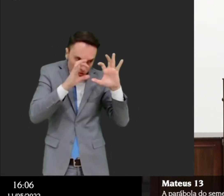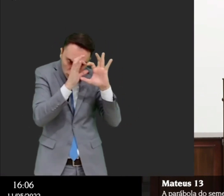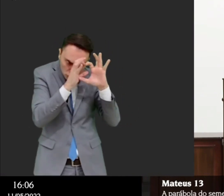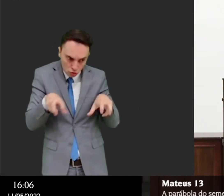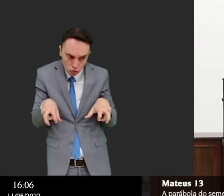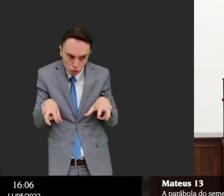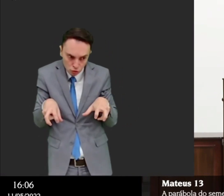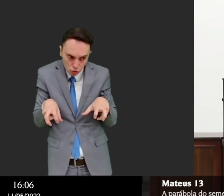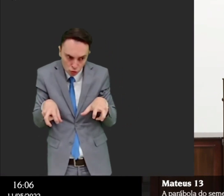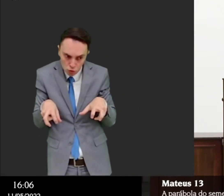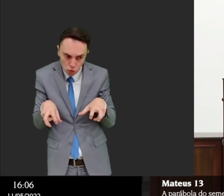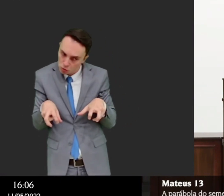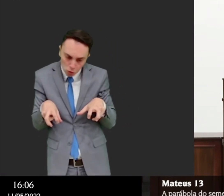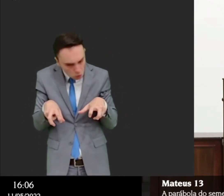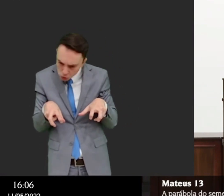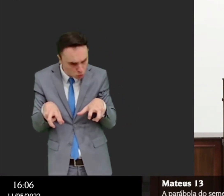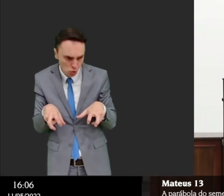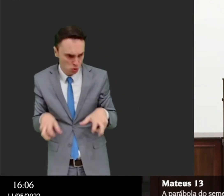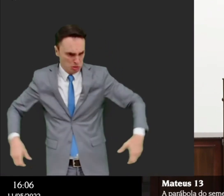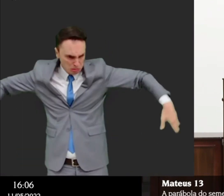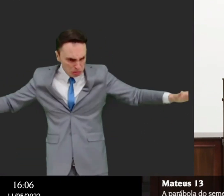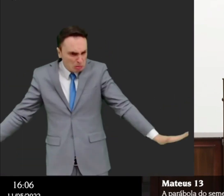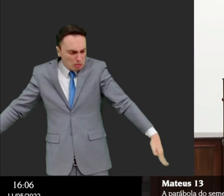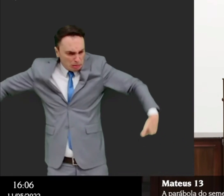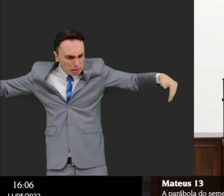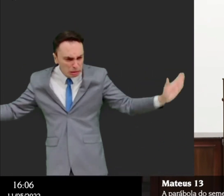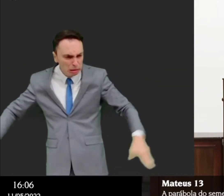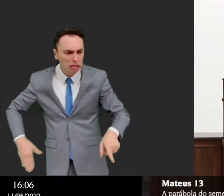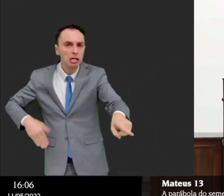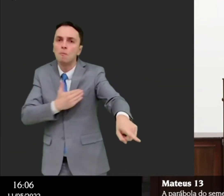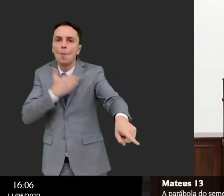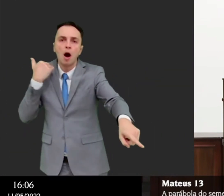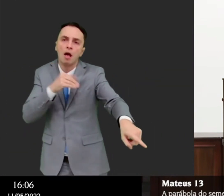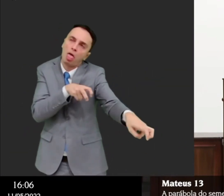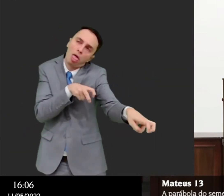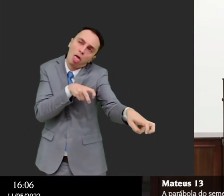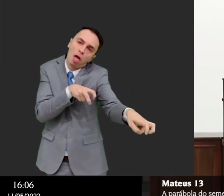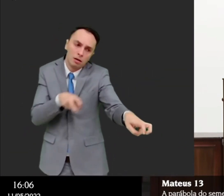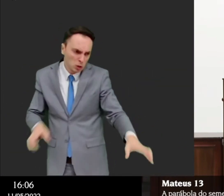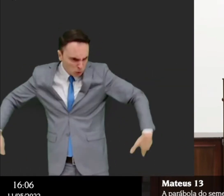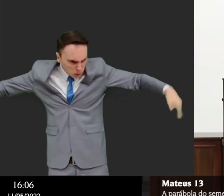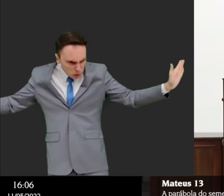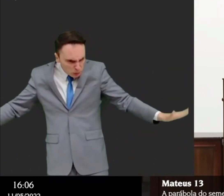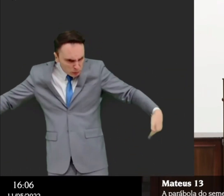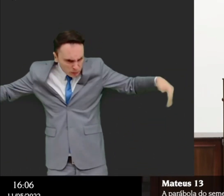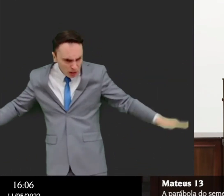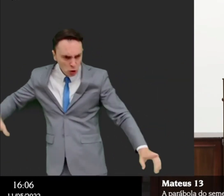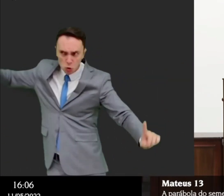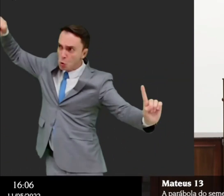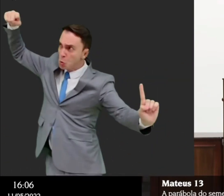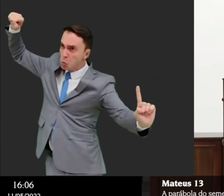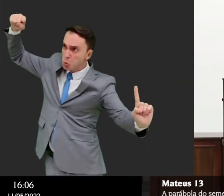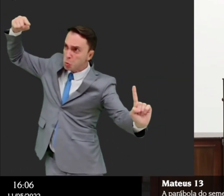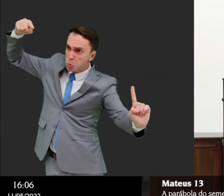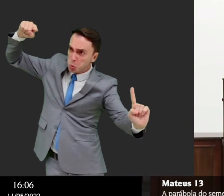comer. O gavião, que só come coisa morta, começa a procurar. O inimigo está só procurando no